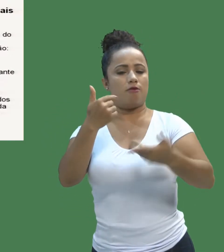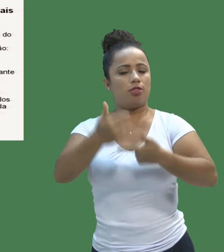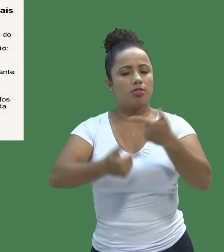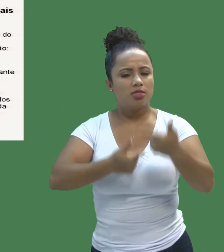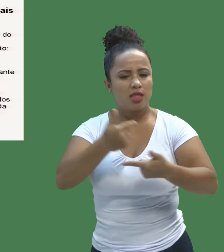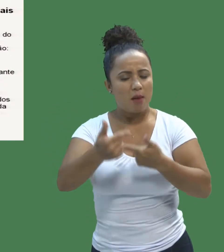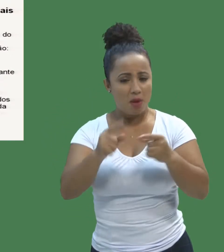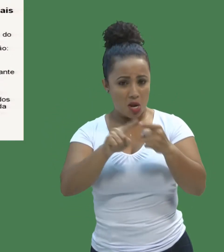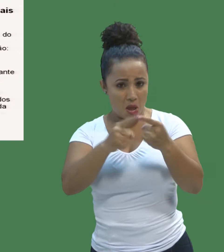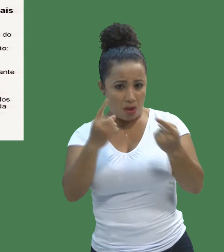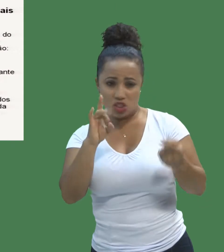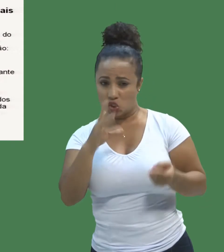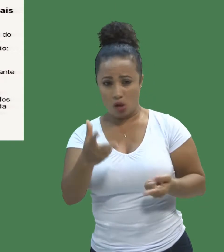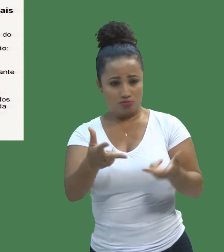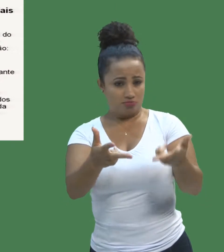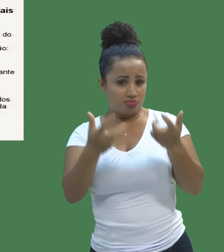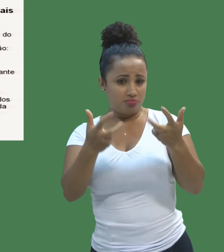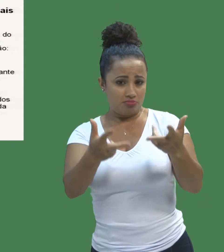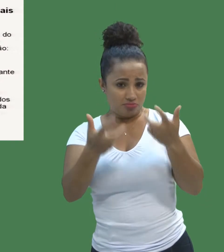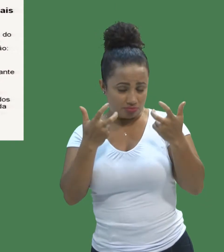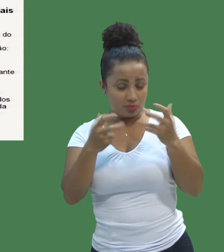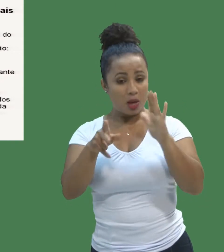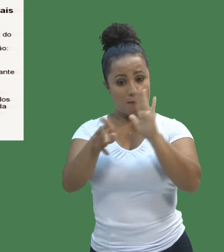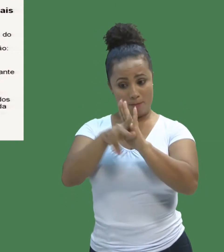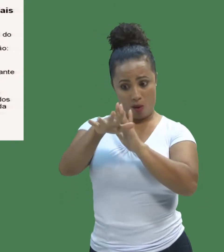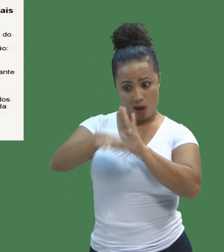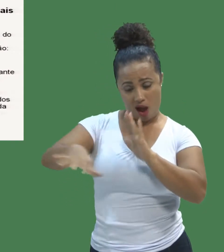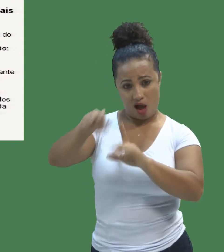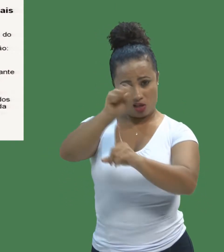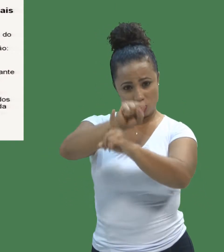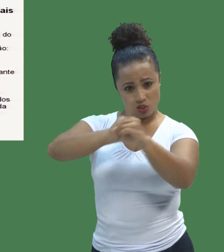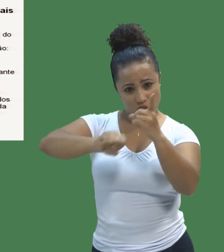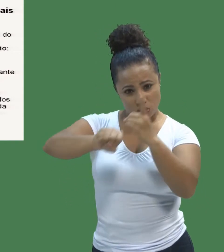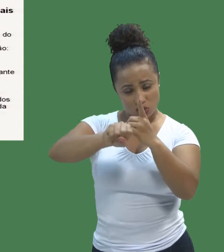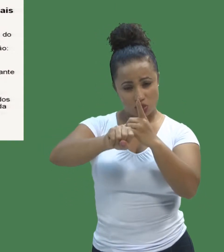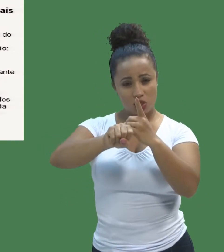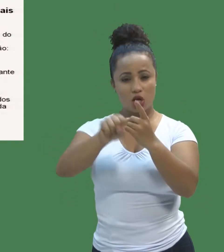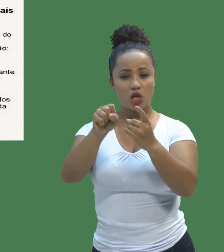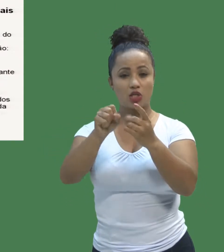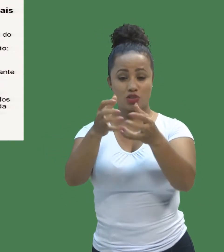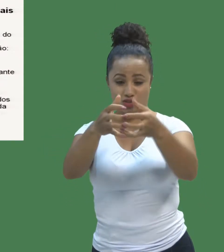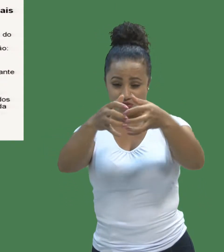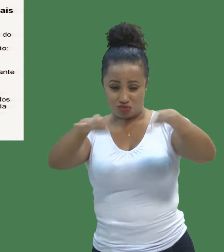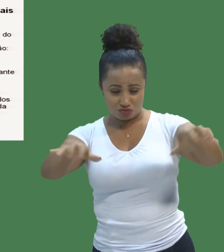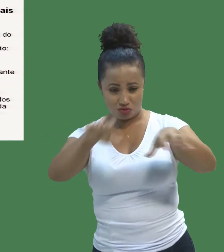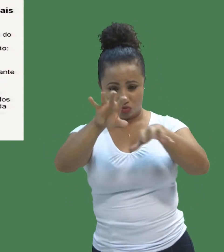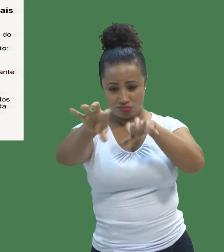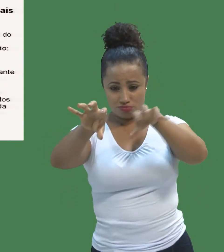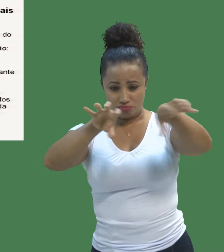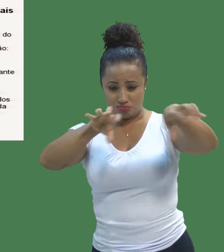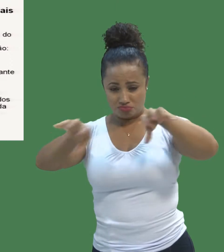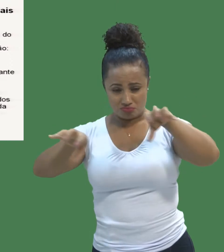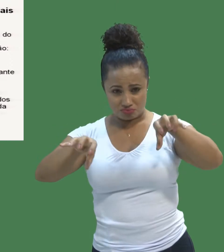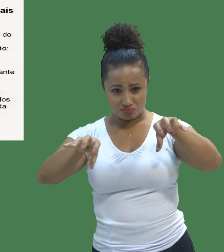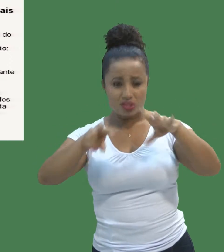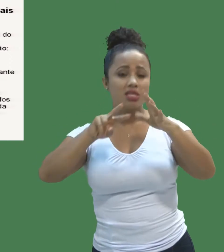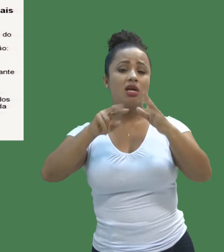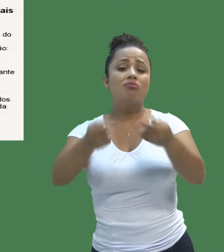produção. Isso, numa sociedade dividida em classes, como a brasileira, causa